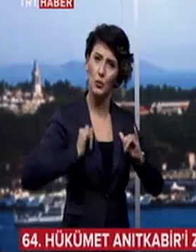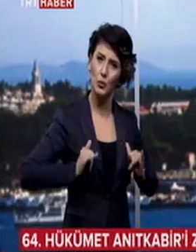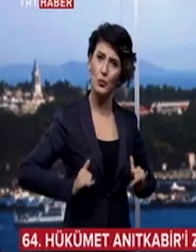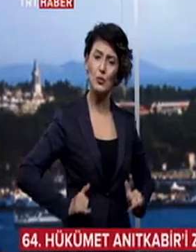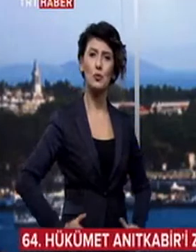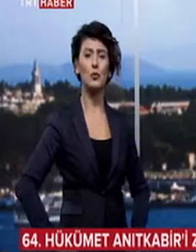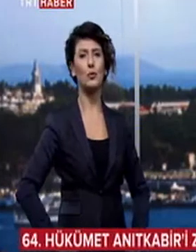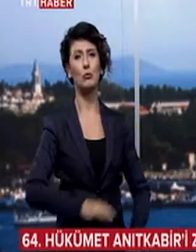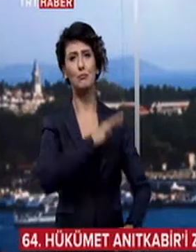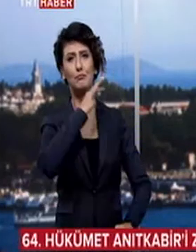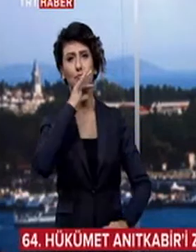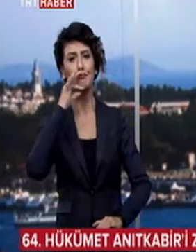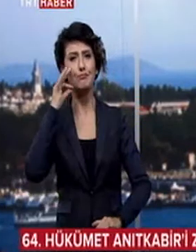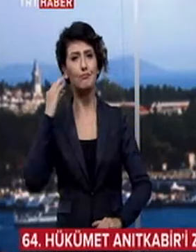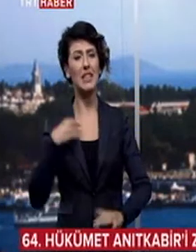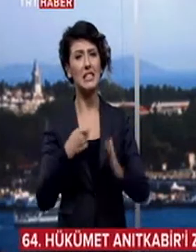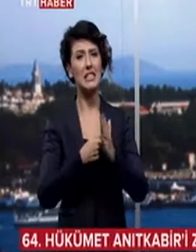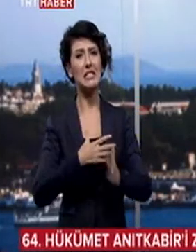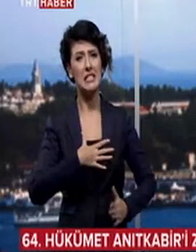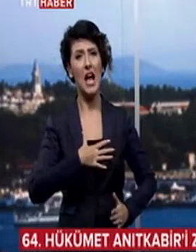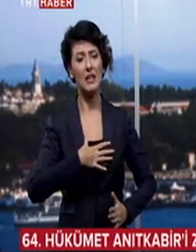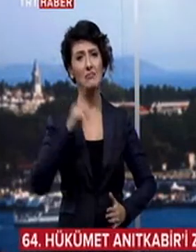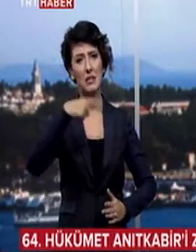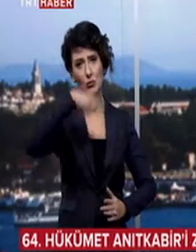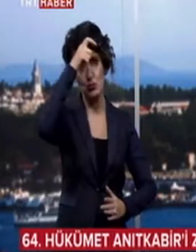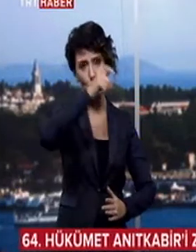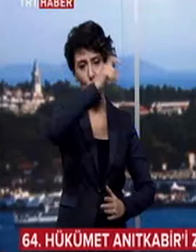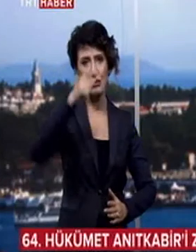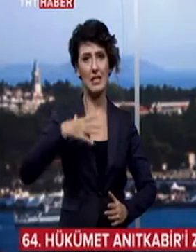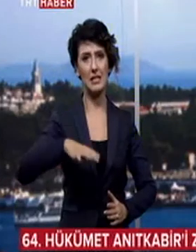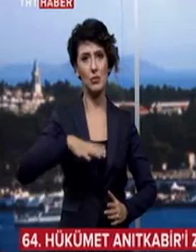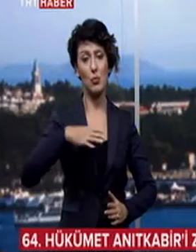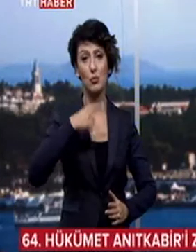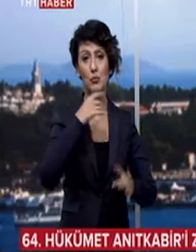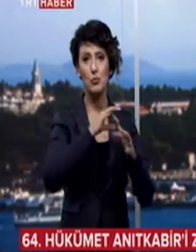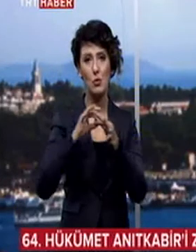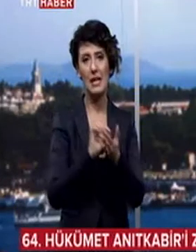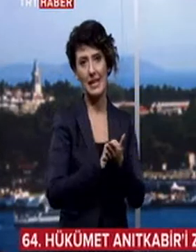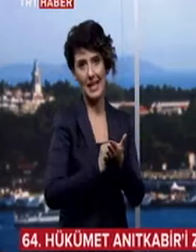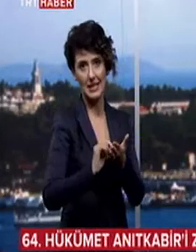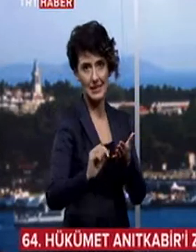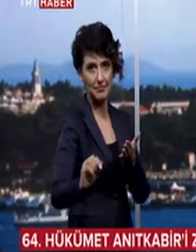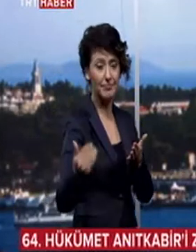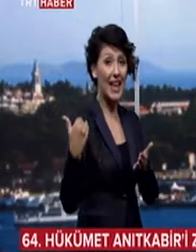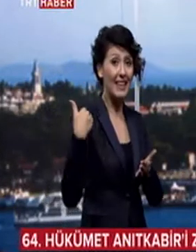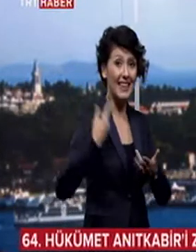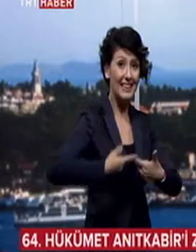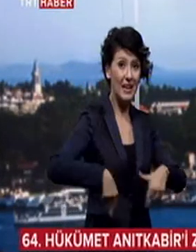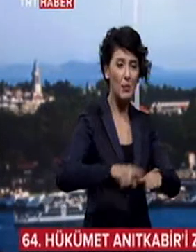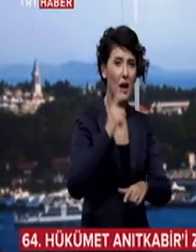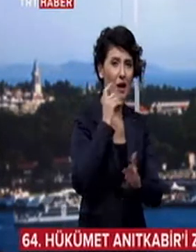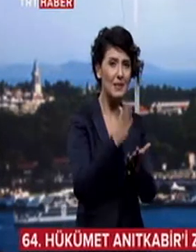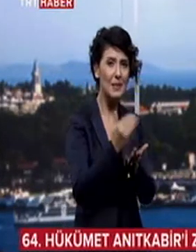yaşayan huzurlu, müreffeh, itibarlı bir Türkiye idealidir sözlerini yazdı. Yeni